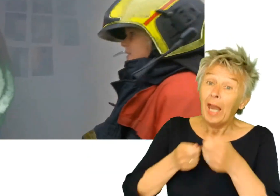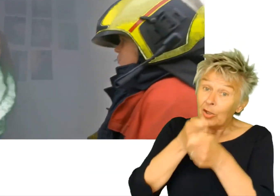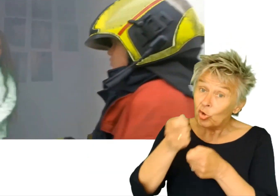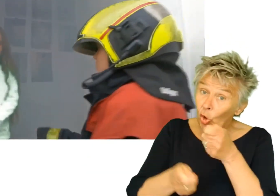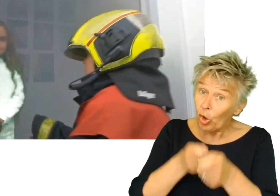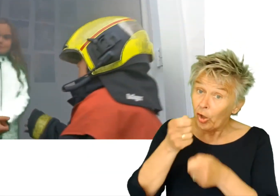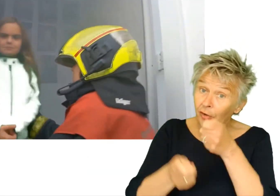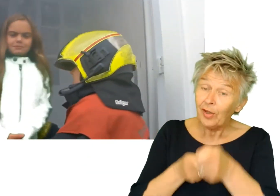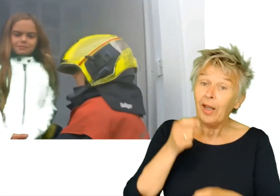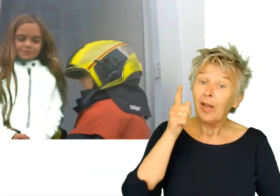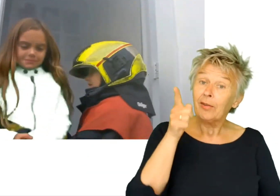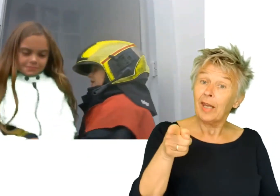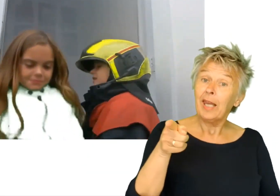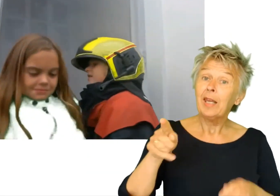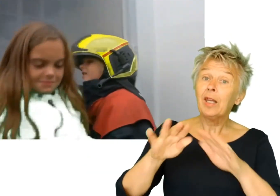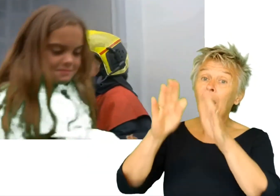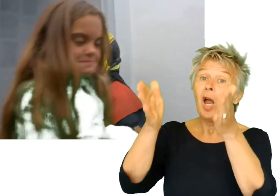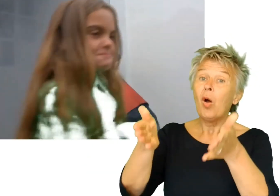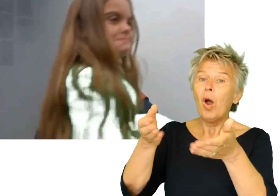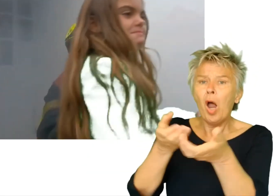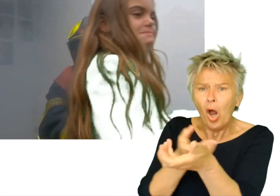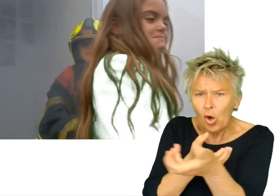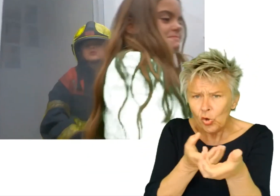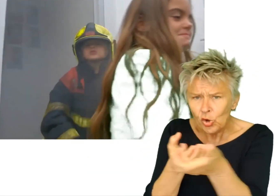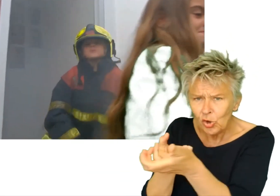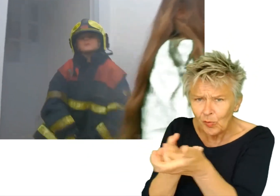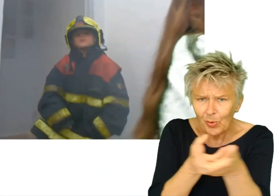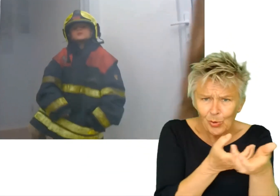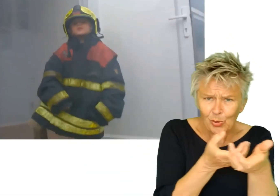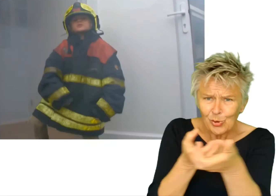En zorg dat ik jouw huisje blus.